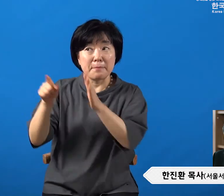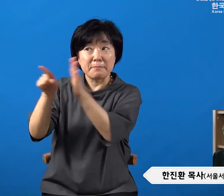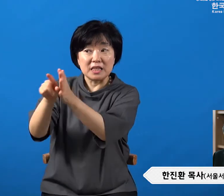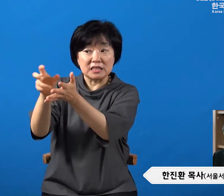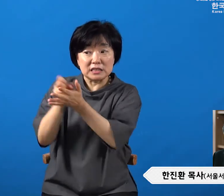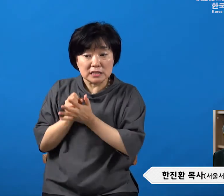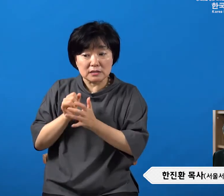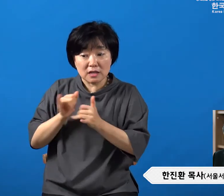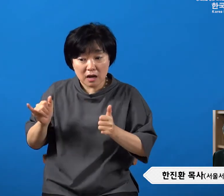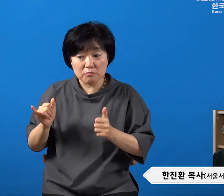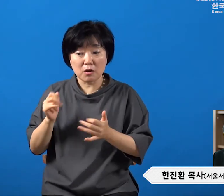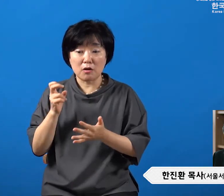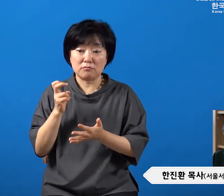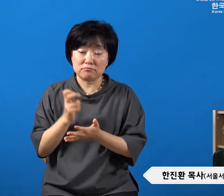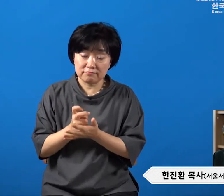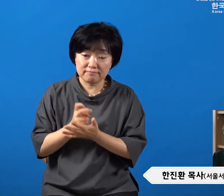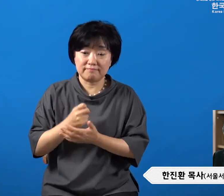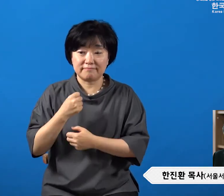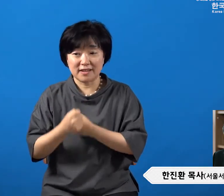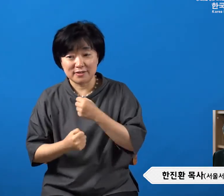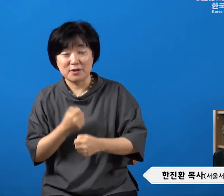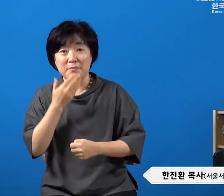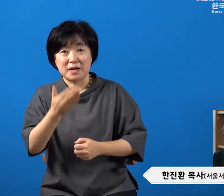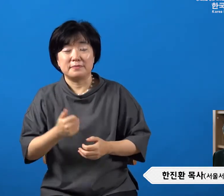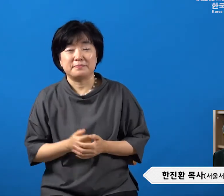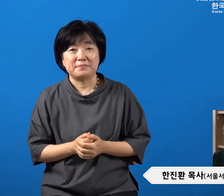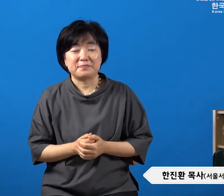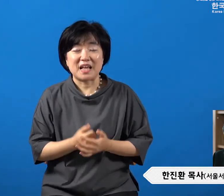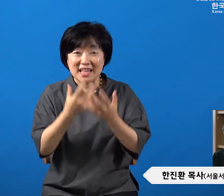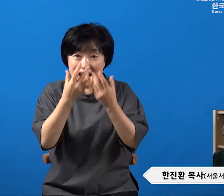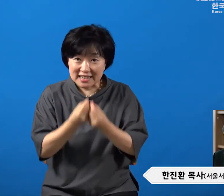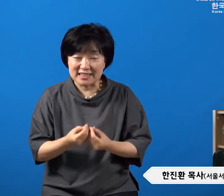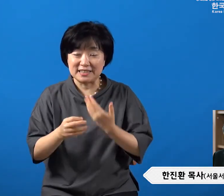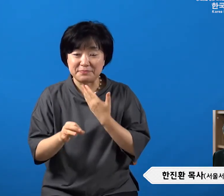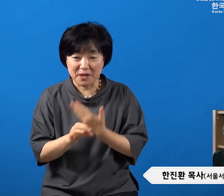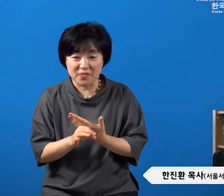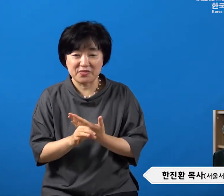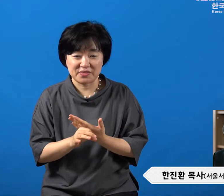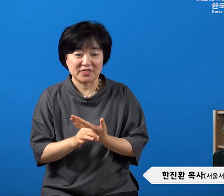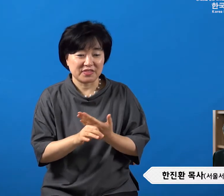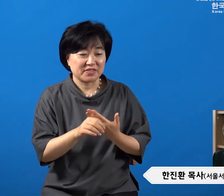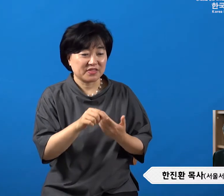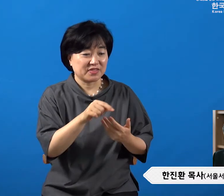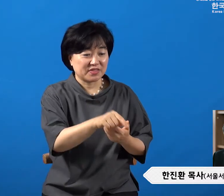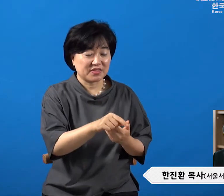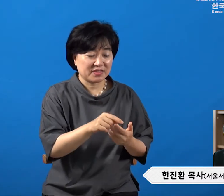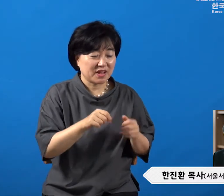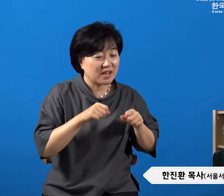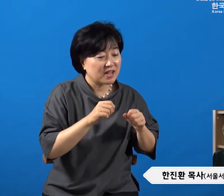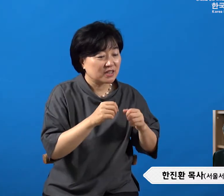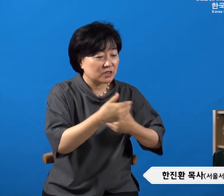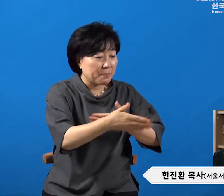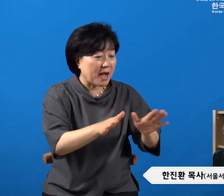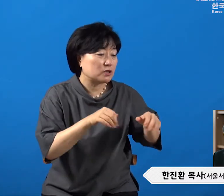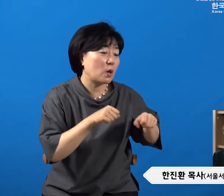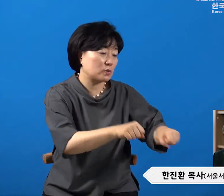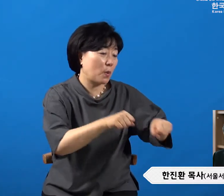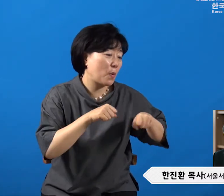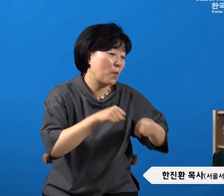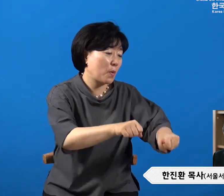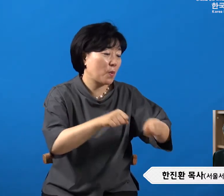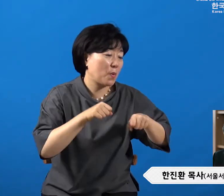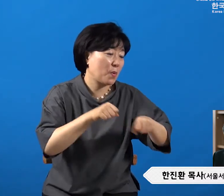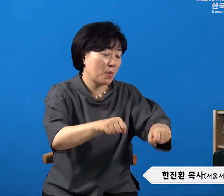왜냐하면 예를 들면 이런 것입니다. 아이가 방 청소를 하는데 엄마가 무서워서 청소를 하는 아이와